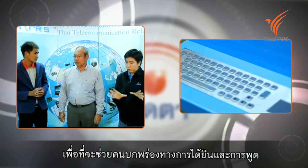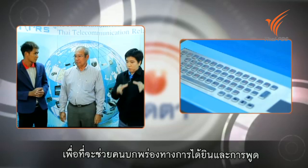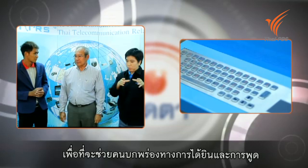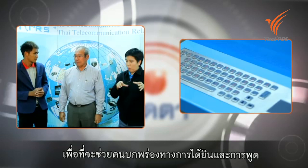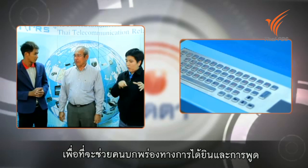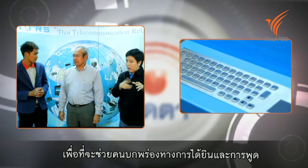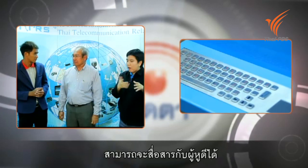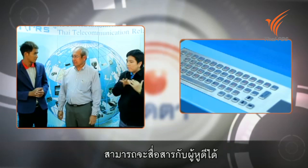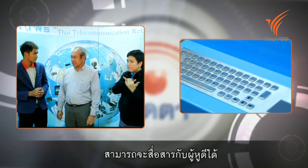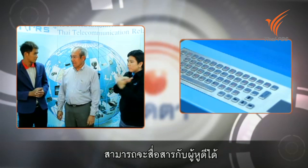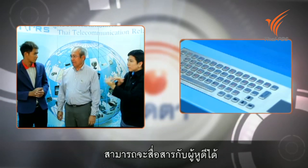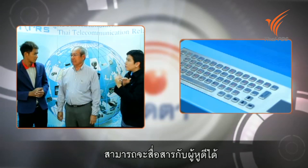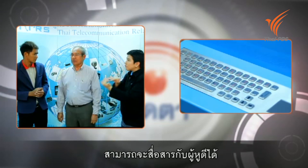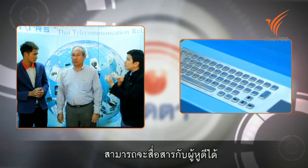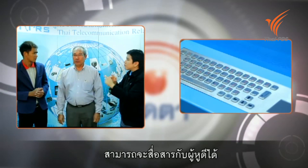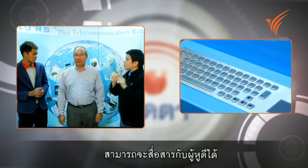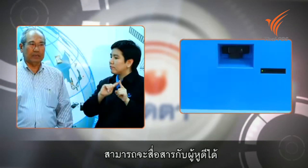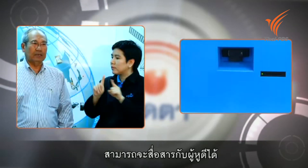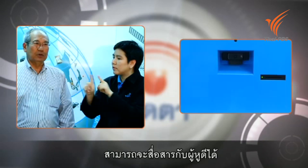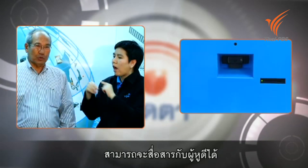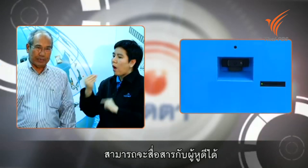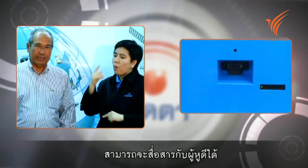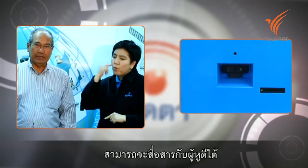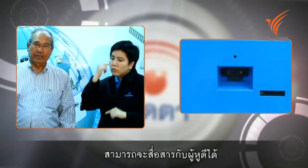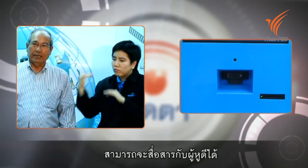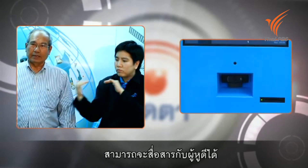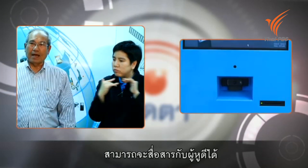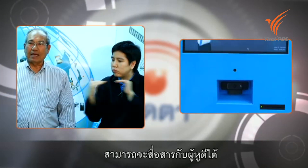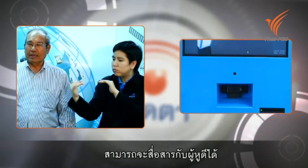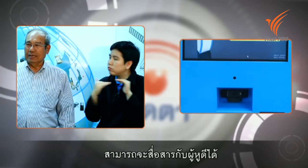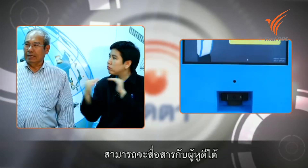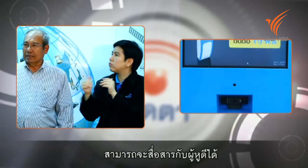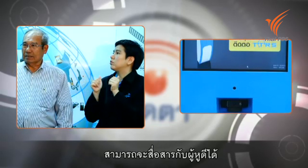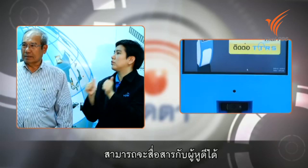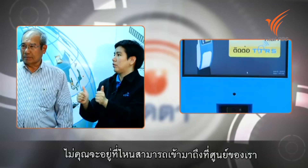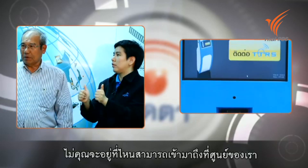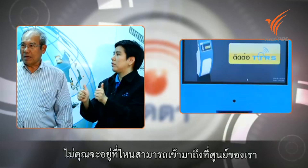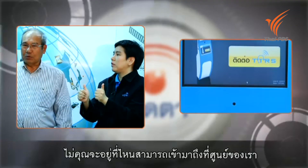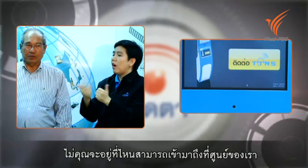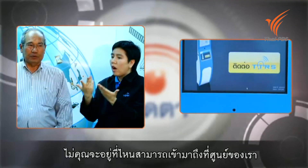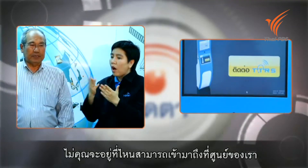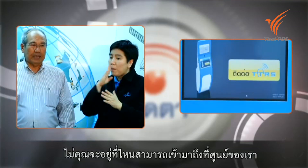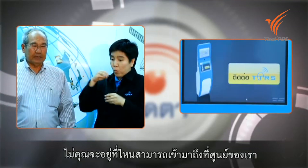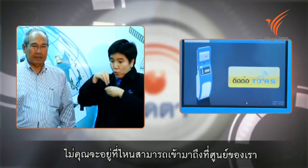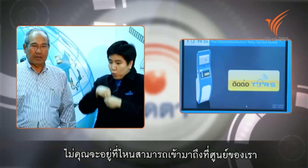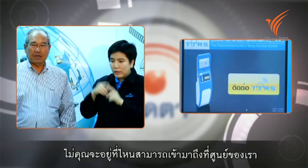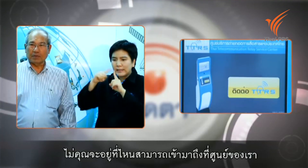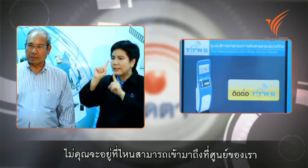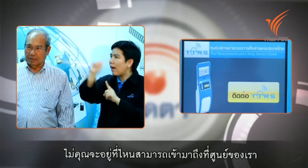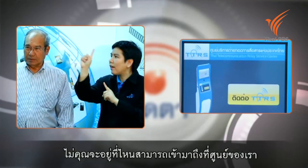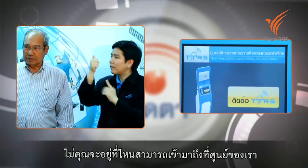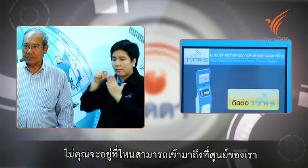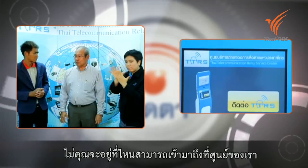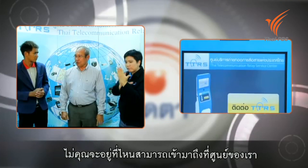การพูดสามารถจะสื่อสารกับผู้ที่หูดีได้ไม่ว่าคุณจะอยู่ที่ไหนสามารถเข้าม